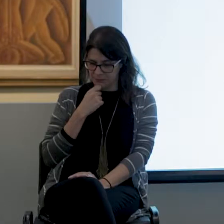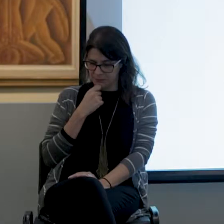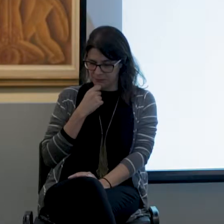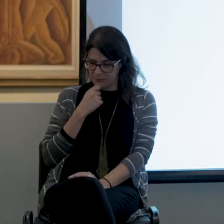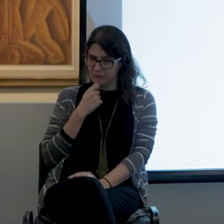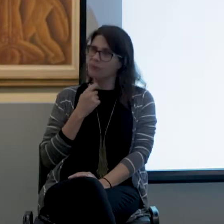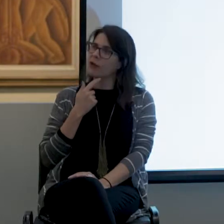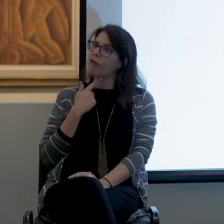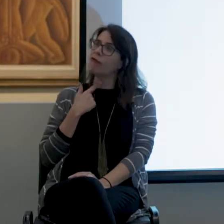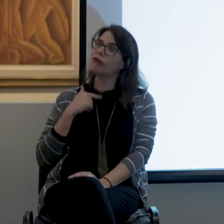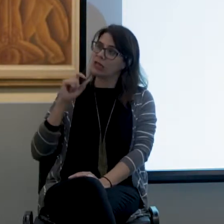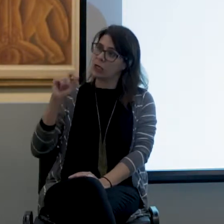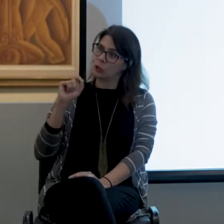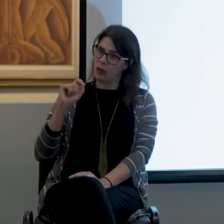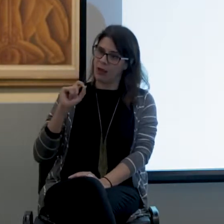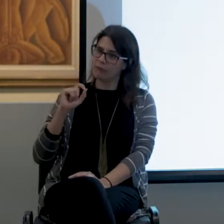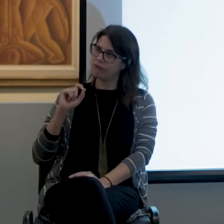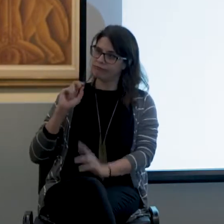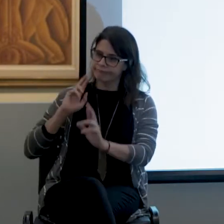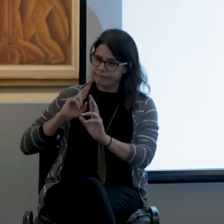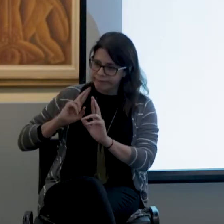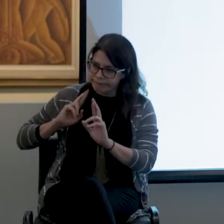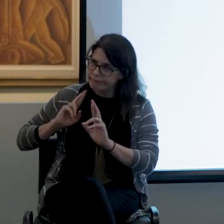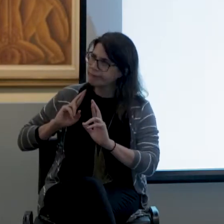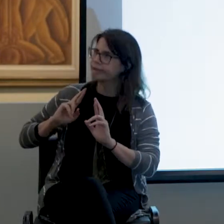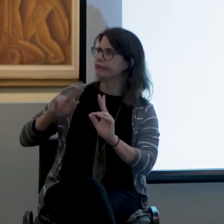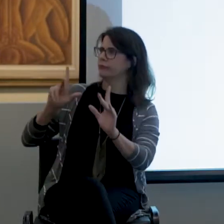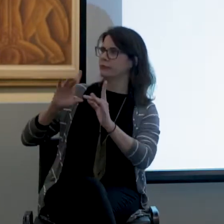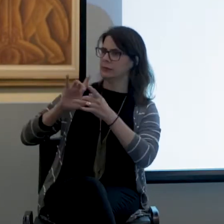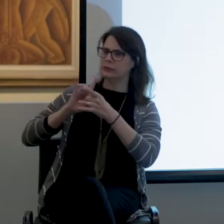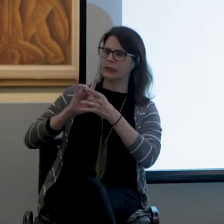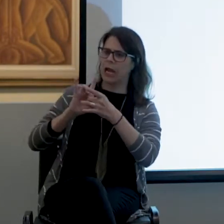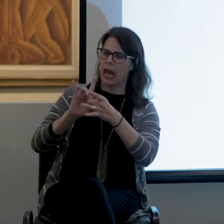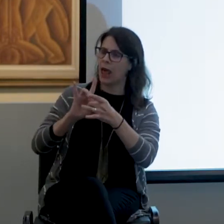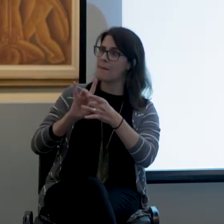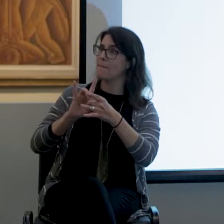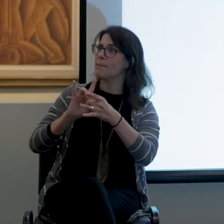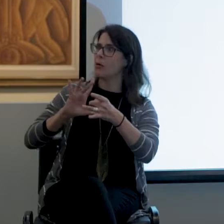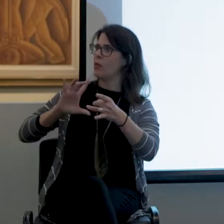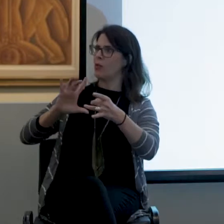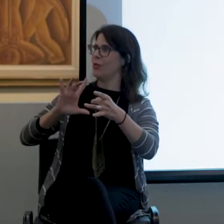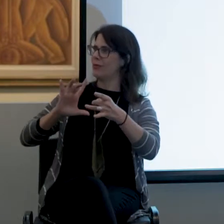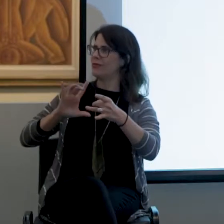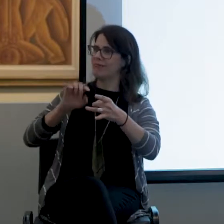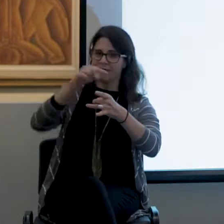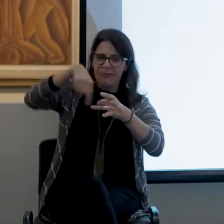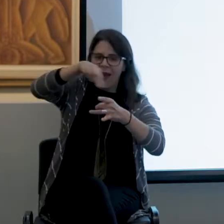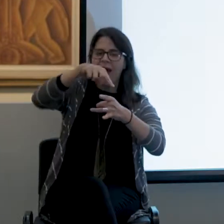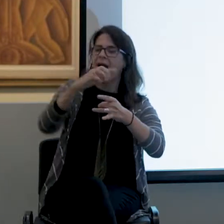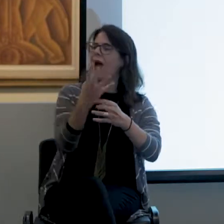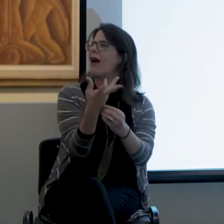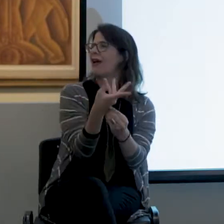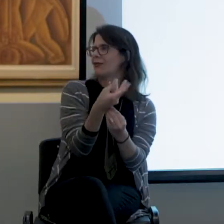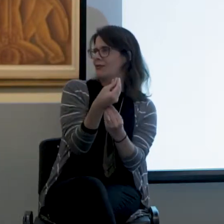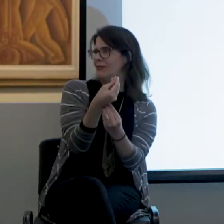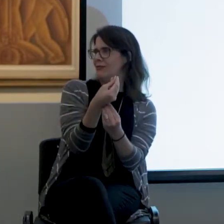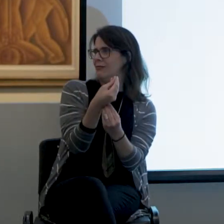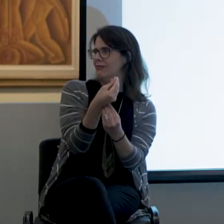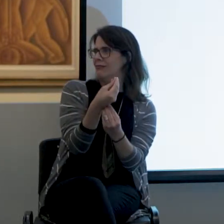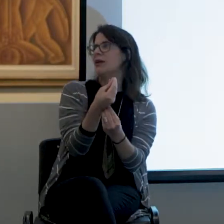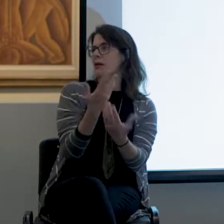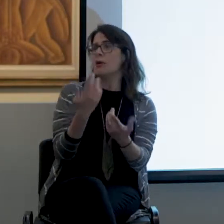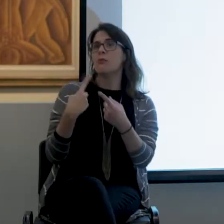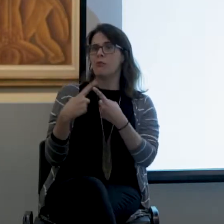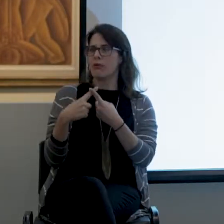se rompeu, né? Eu estou falando de que os saberes, os conhecimentos sobre o mundo, com a modernização, desde o